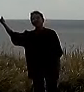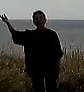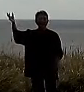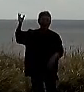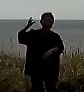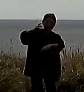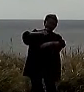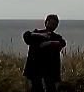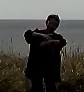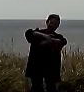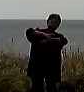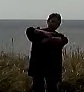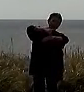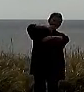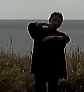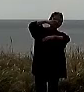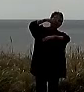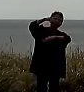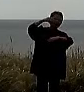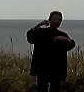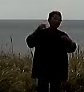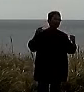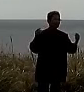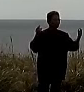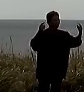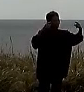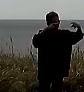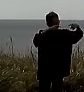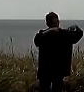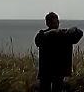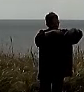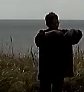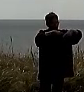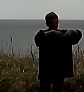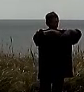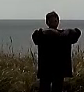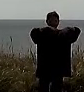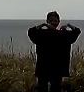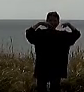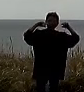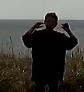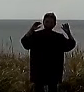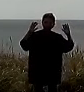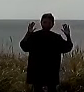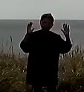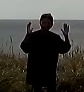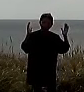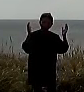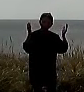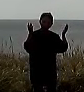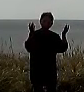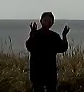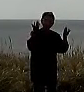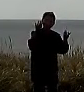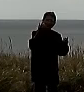夢、初めての恋。けれど私